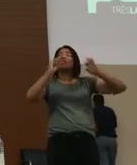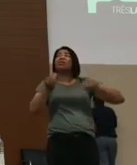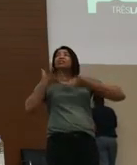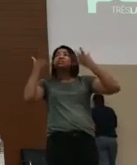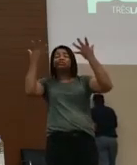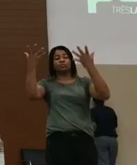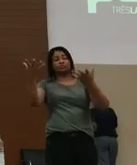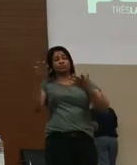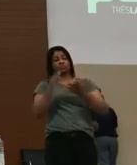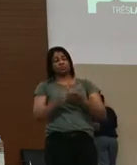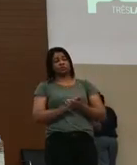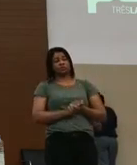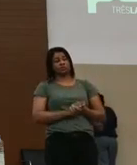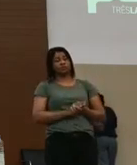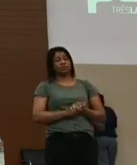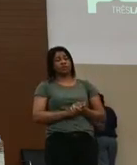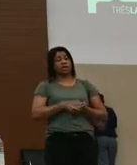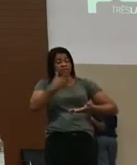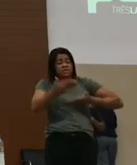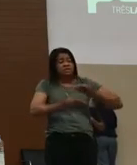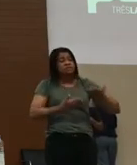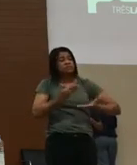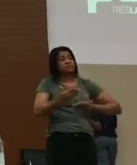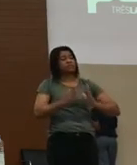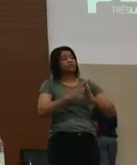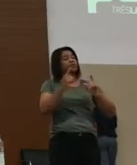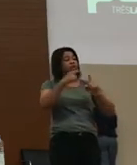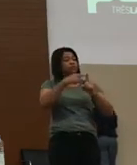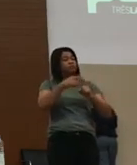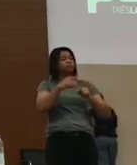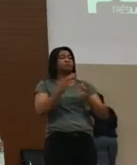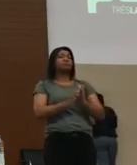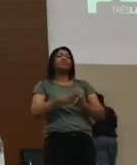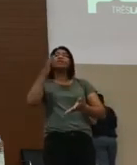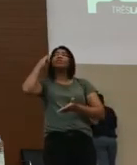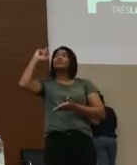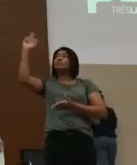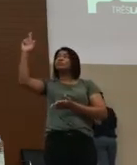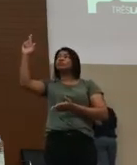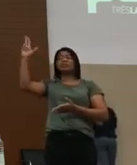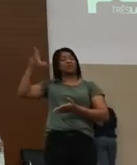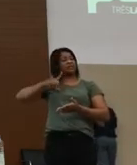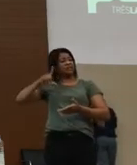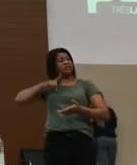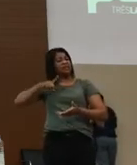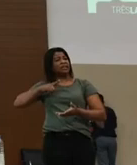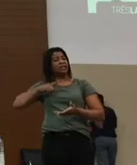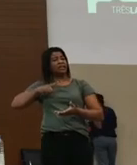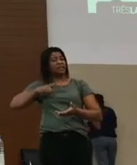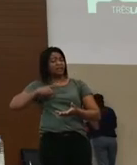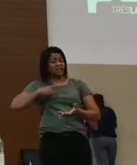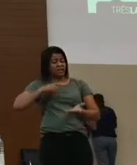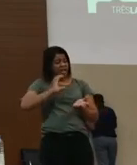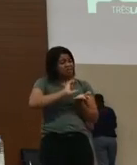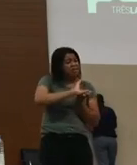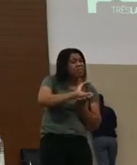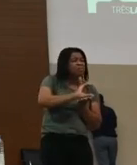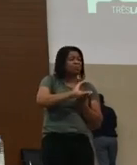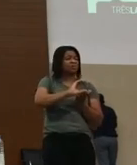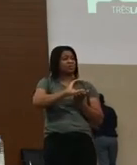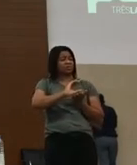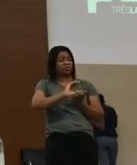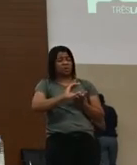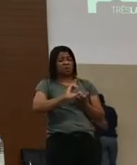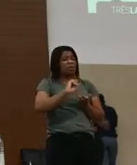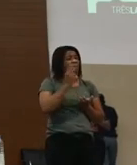Senhor, para servir a igreja. Senhor, se eu tenho algum recurso, ou Senhor, se eu sei fazer alguma coisa muito bem,